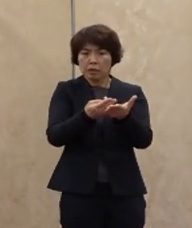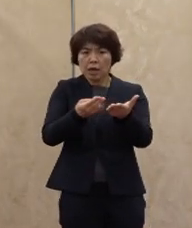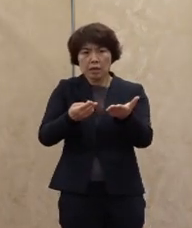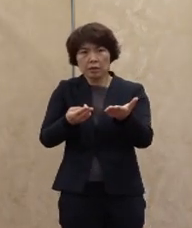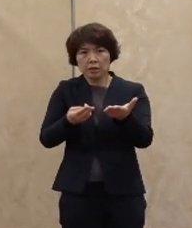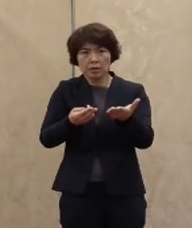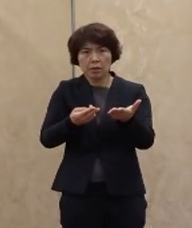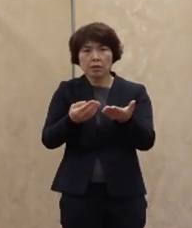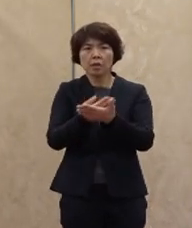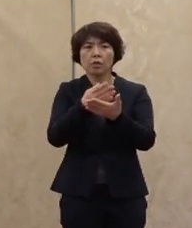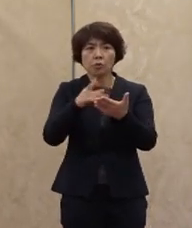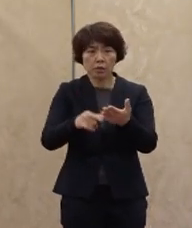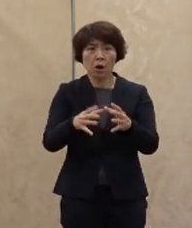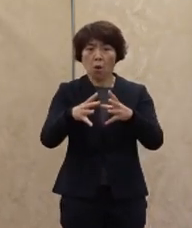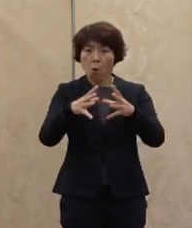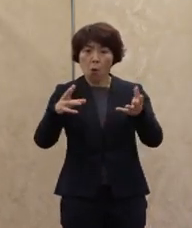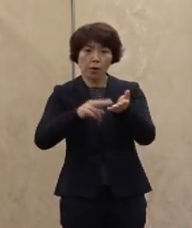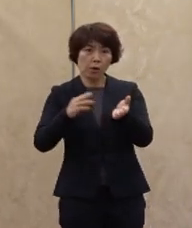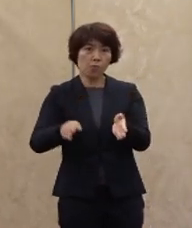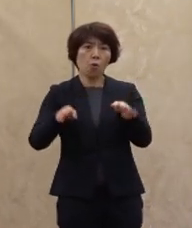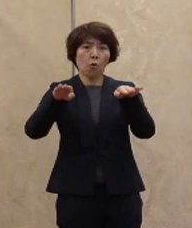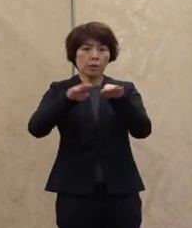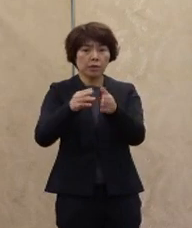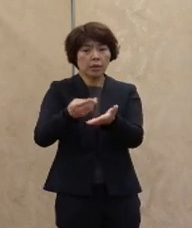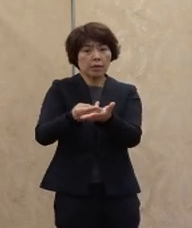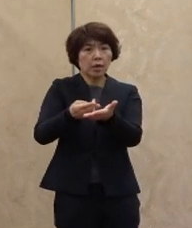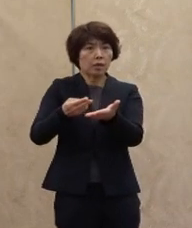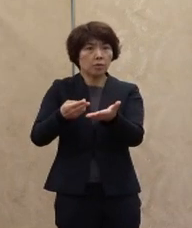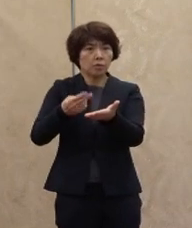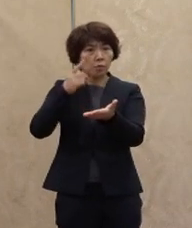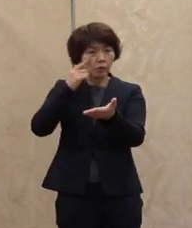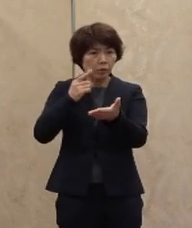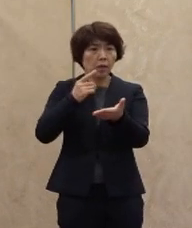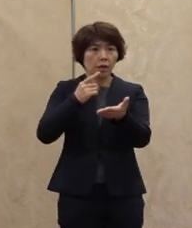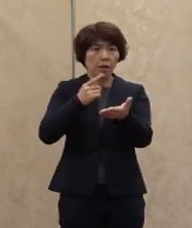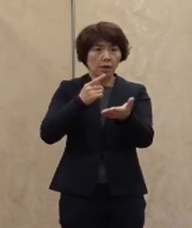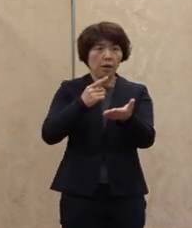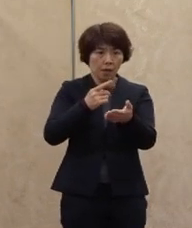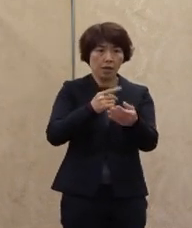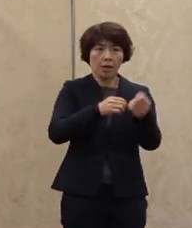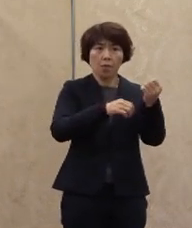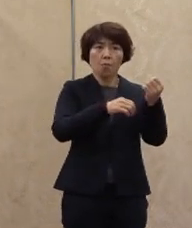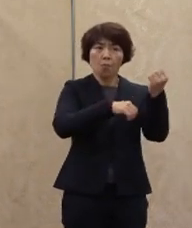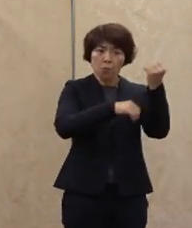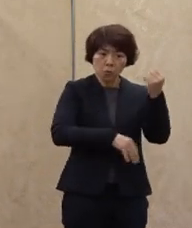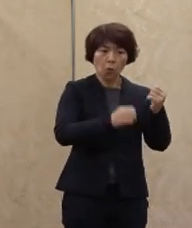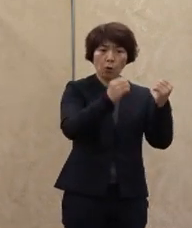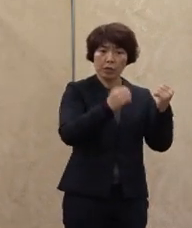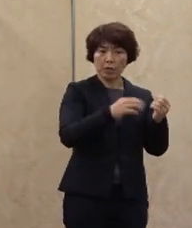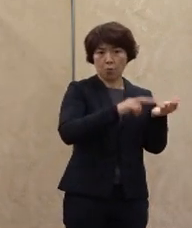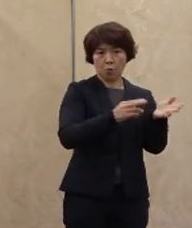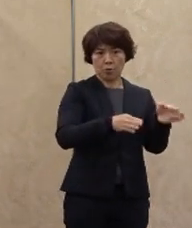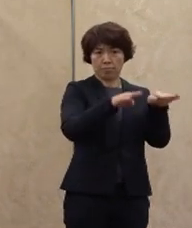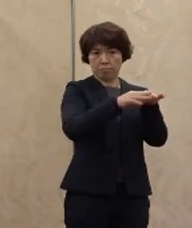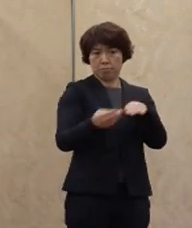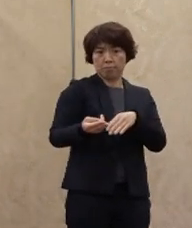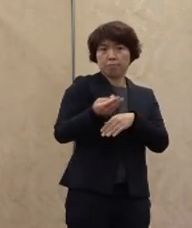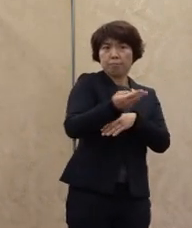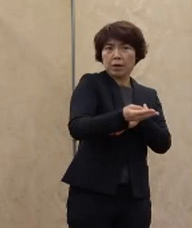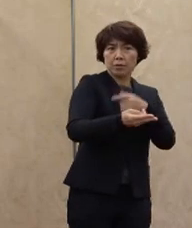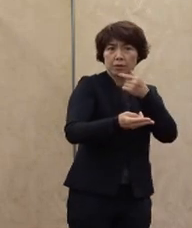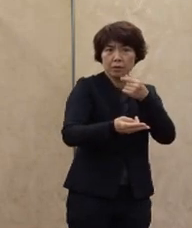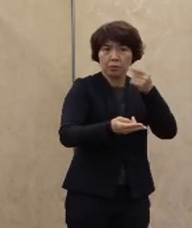に、今度は大きな病院でそれをやって退院させようとしたら、元いた病院に戻そうとすると、元いた病院からすると、いやこれはあ